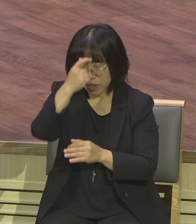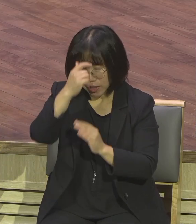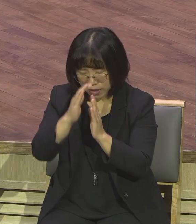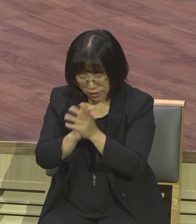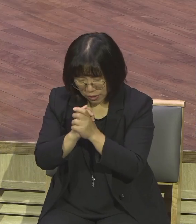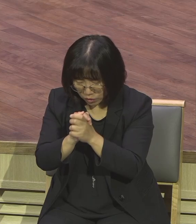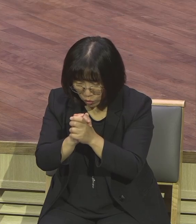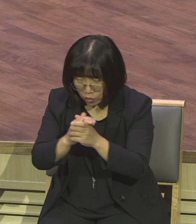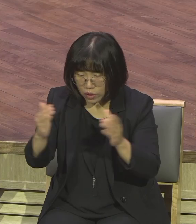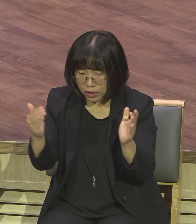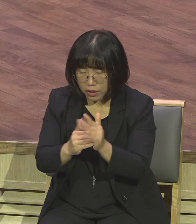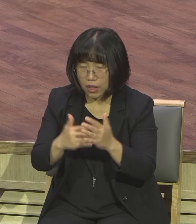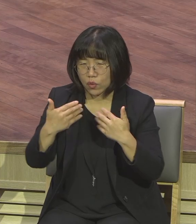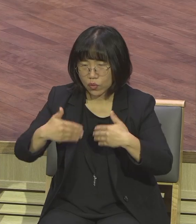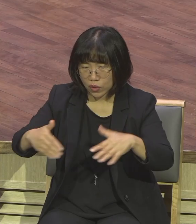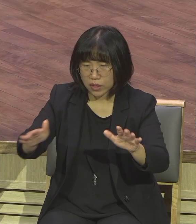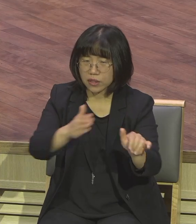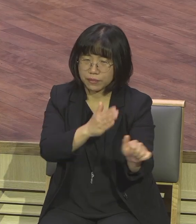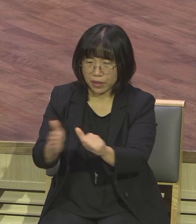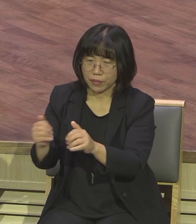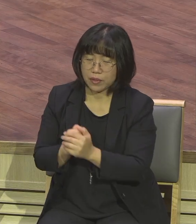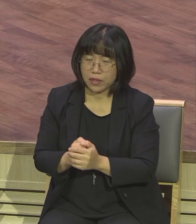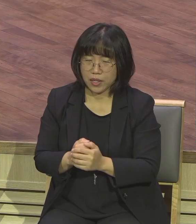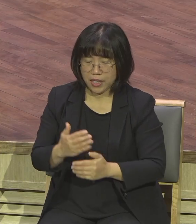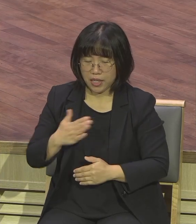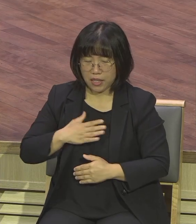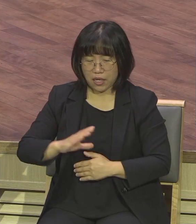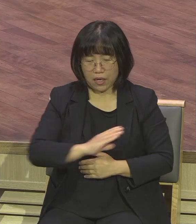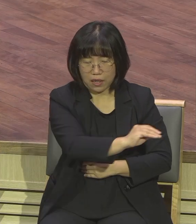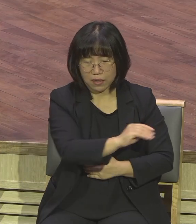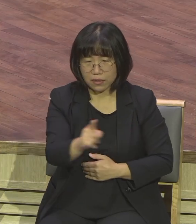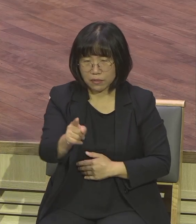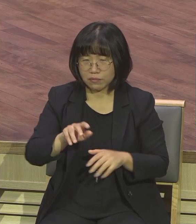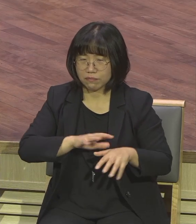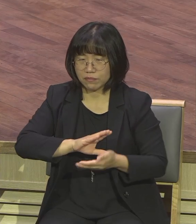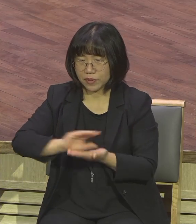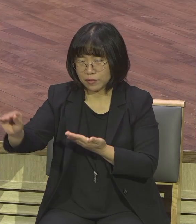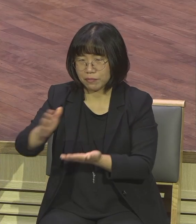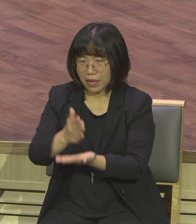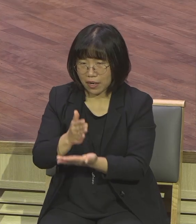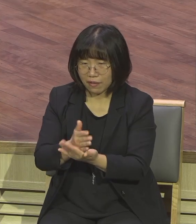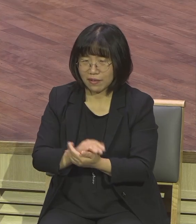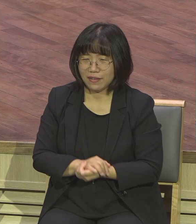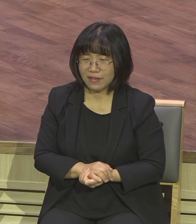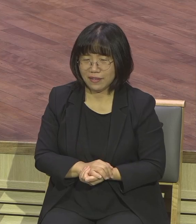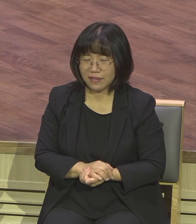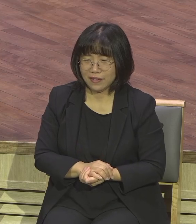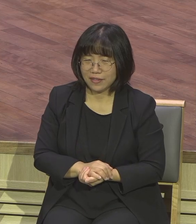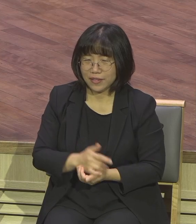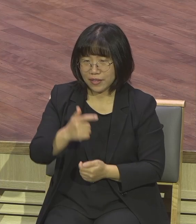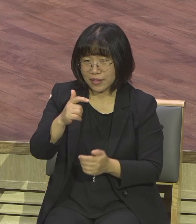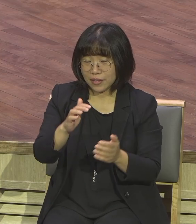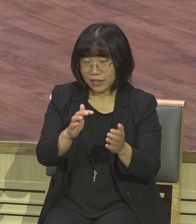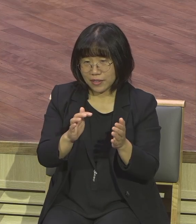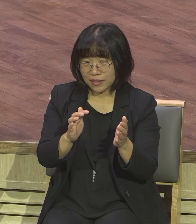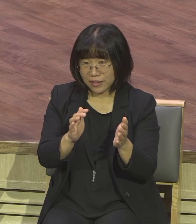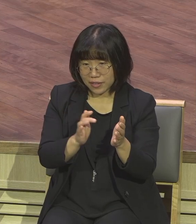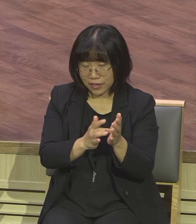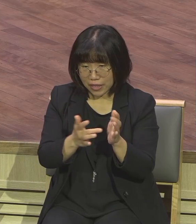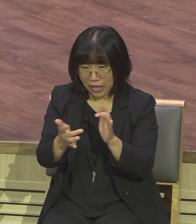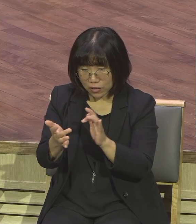그 자꾸 기도하고 그래야 여러분이요 성공합니다. 성공 성경 속에 다 있어. 예수 잘 믿으면 다 성공해야 되는데 각